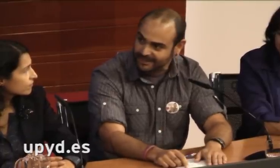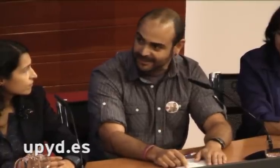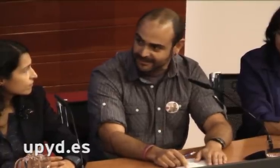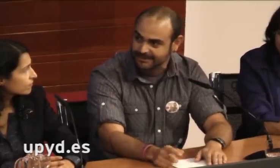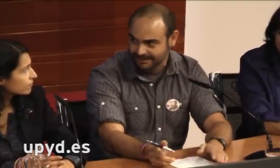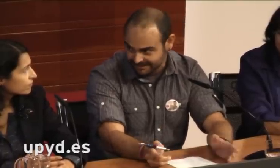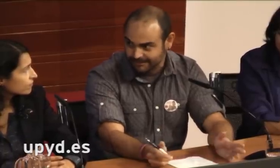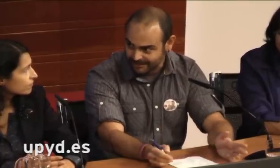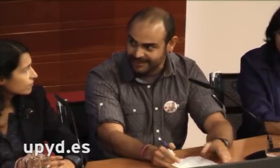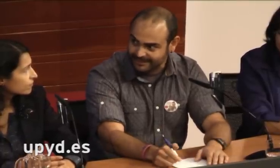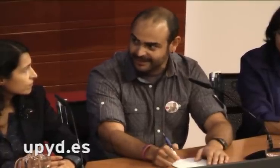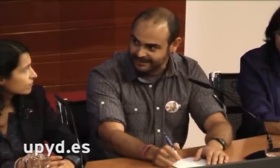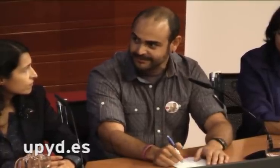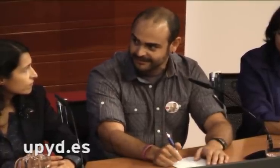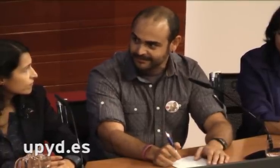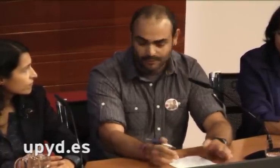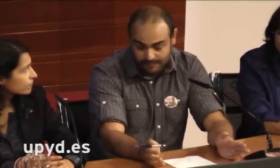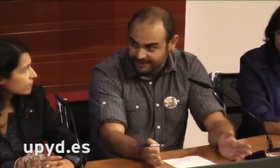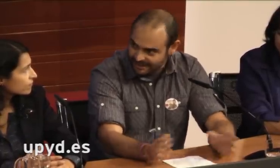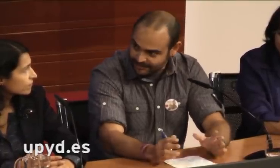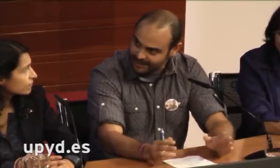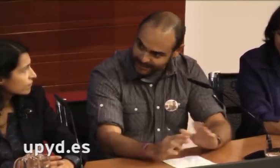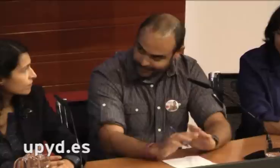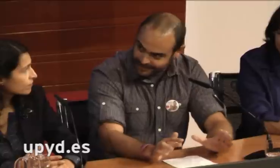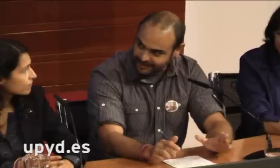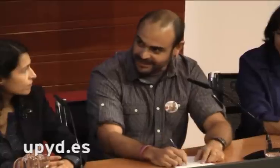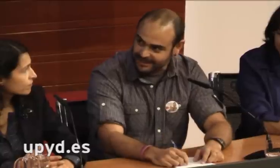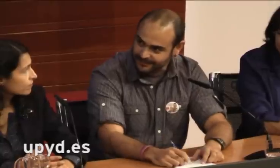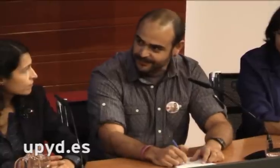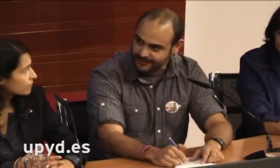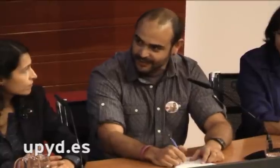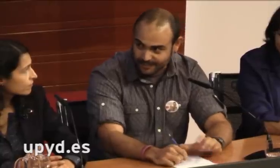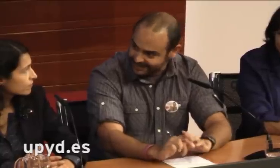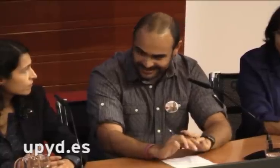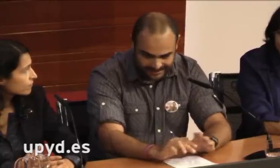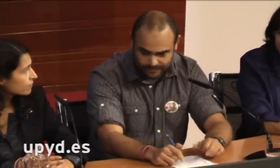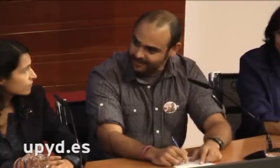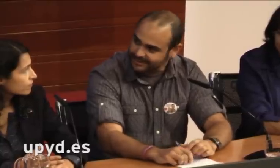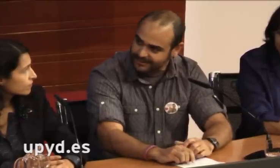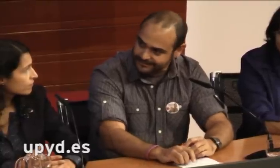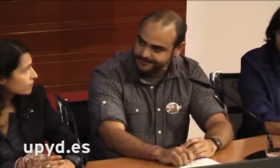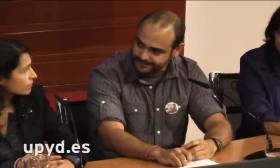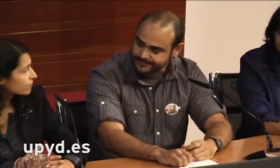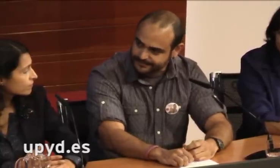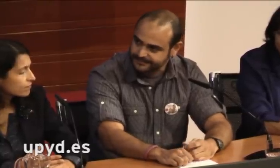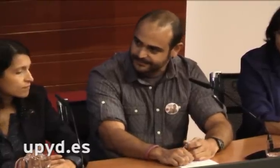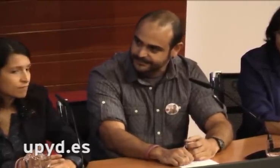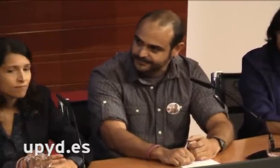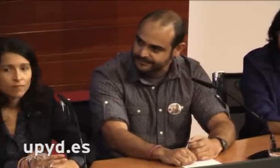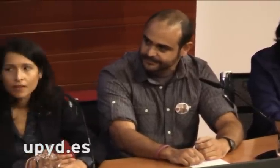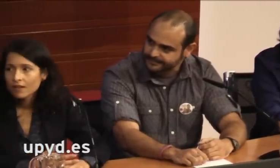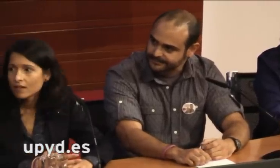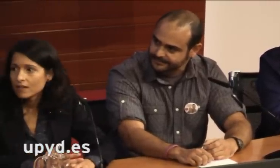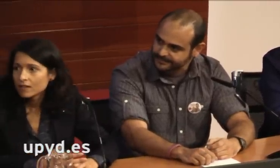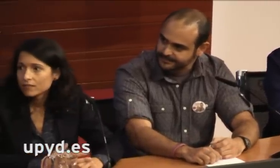tipo de problema. Y eso es una ventaja. Bueno, una ventaja no, es que no sería de otra manera. Uh-huh. No podría estar en ningún no otro partido. No podría ser de otra forma. Y